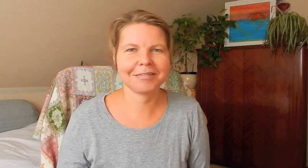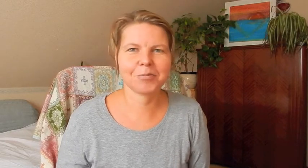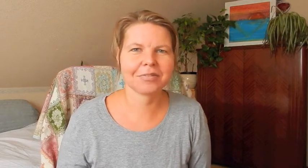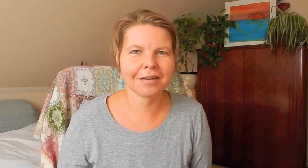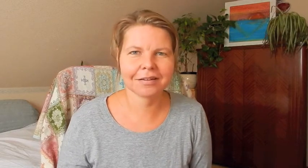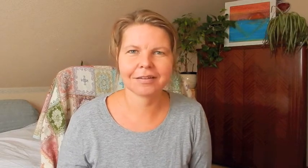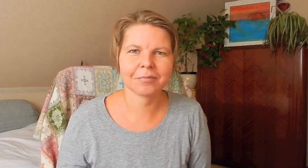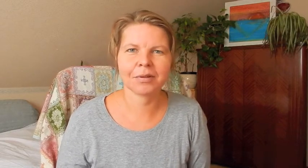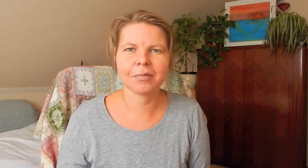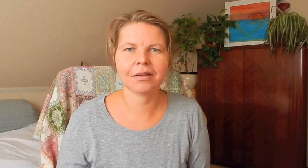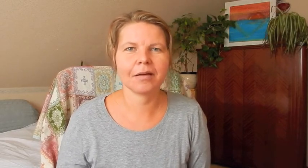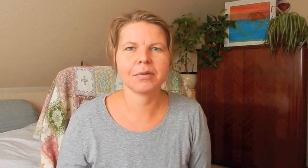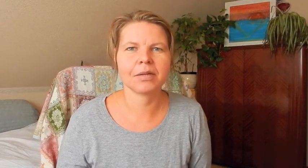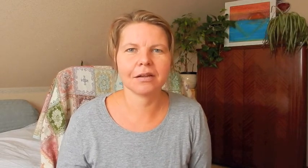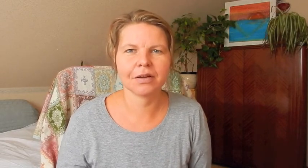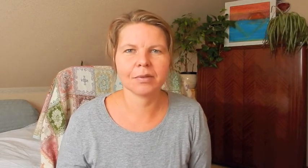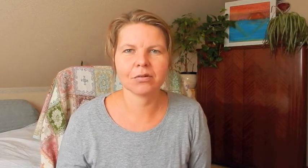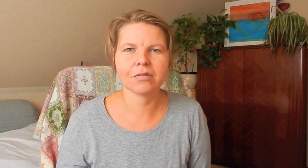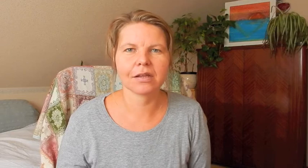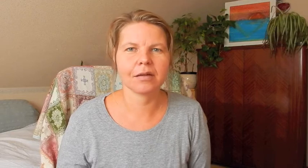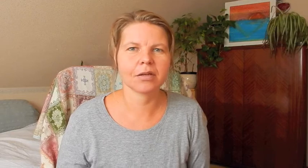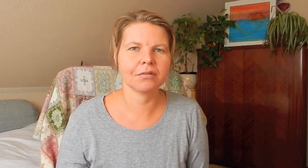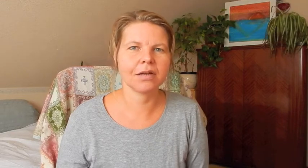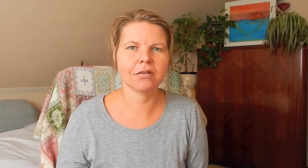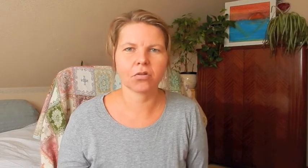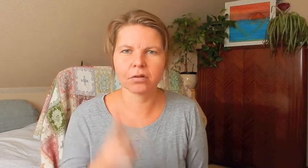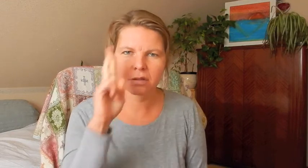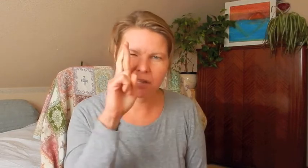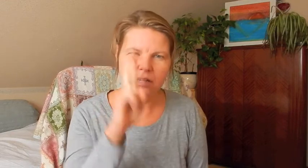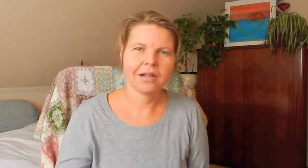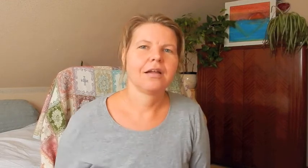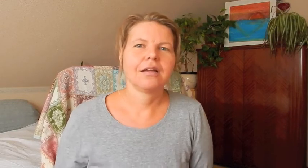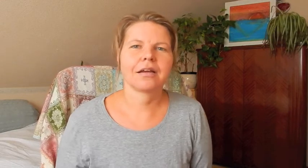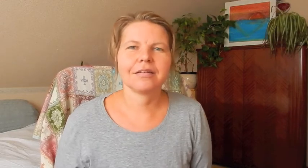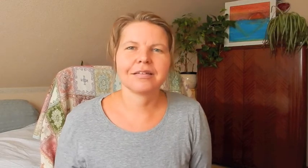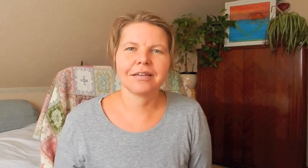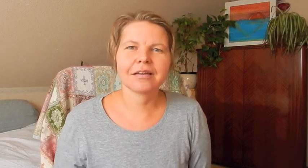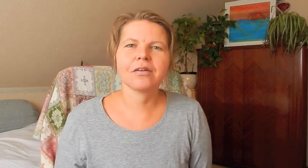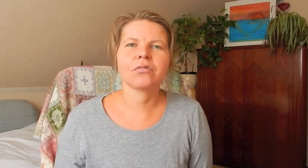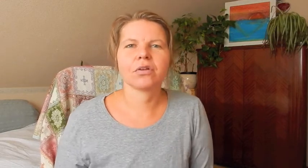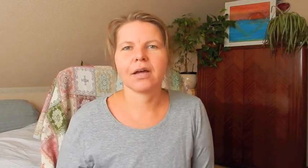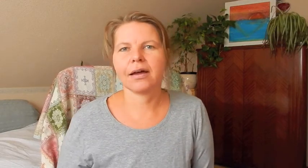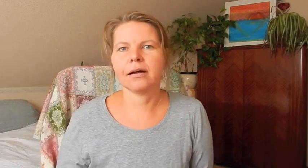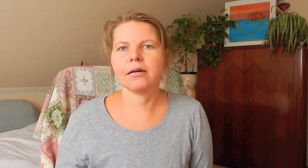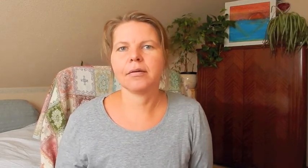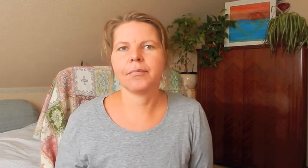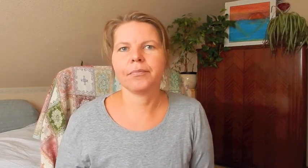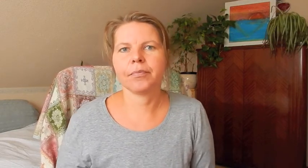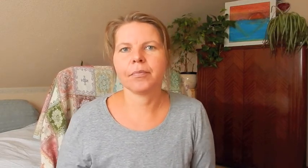ich muss sagen, ich bin mit der Unsicherheit mittlerweile schon richtig dicke und von daher macht